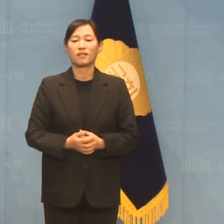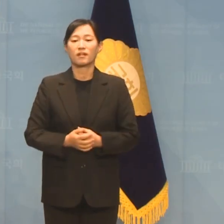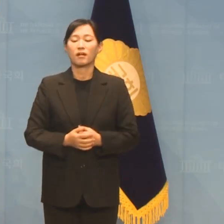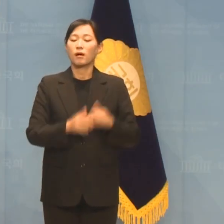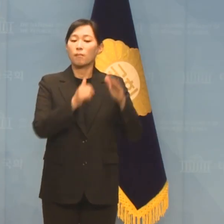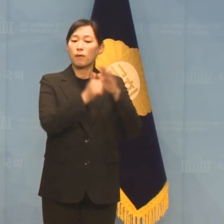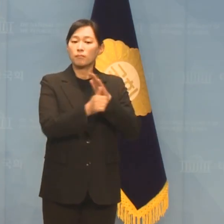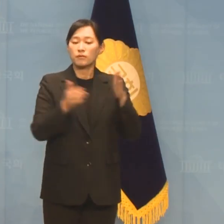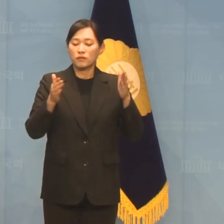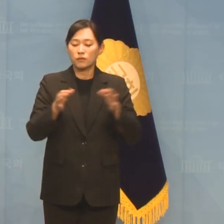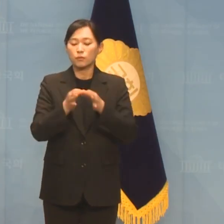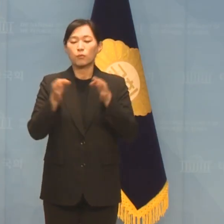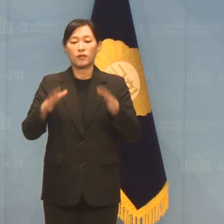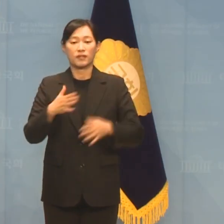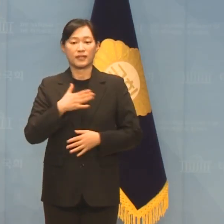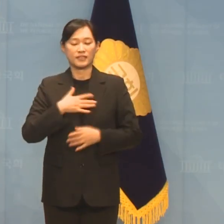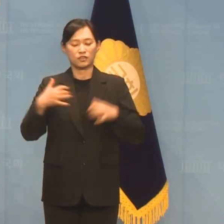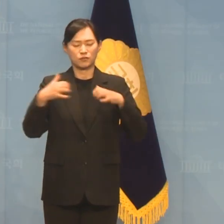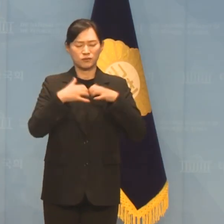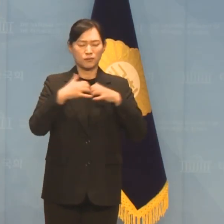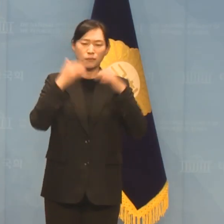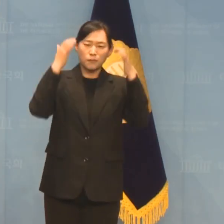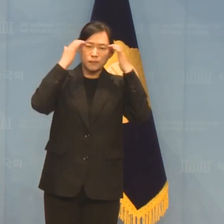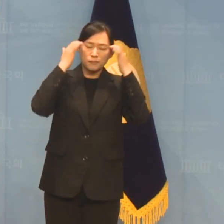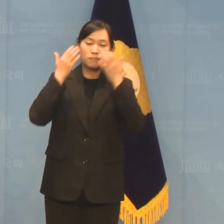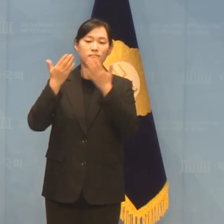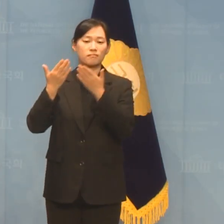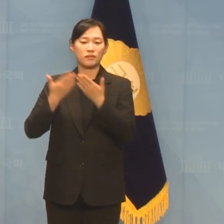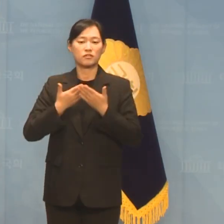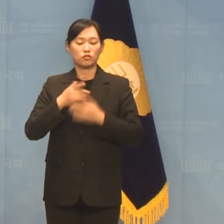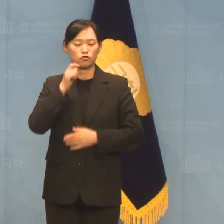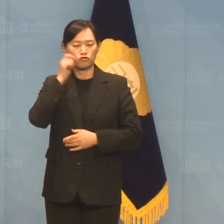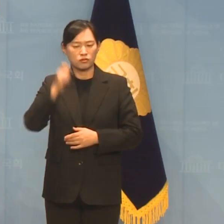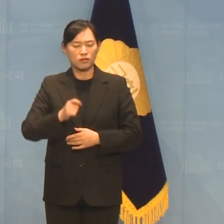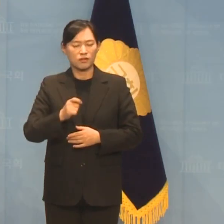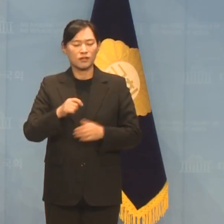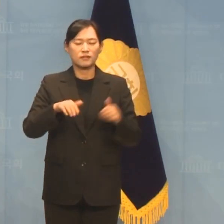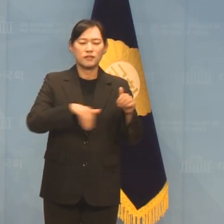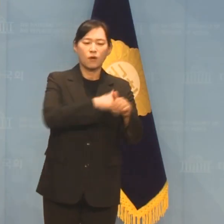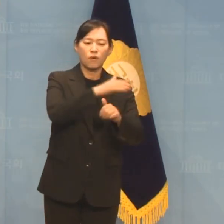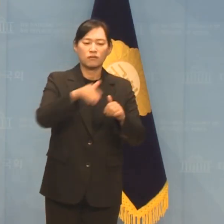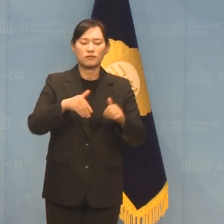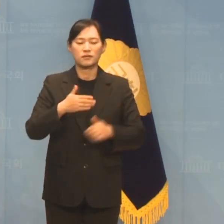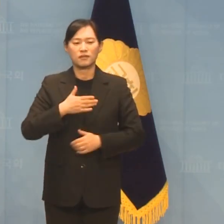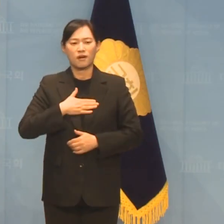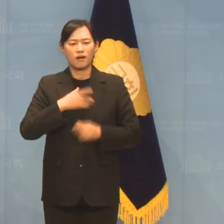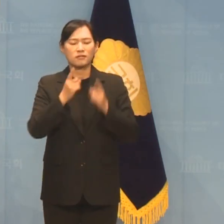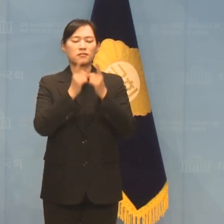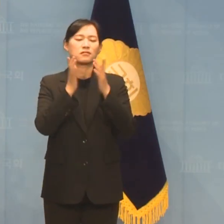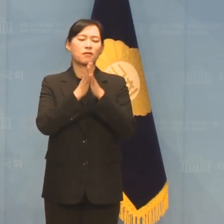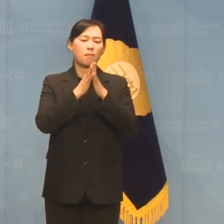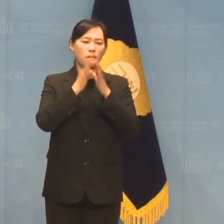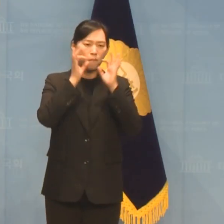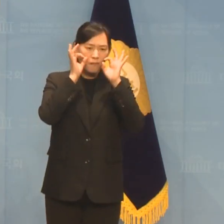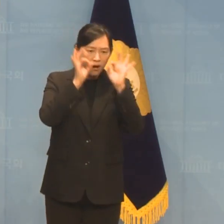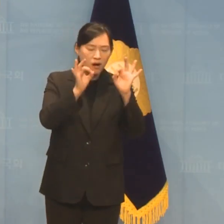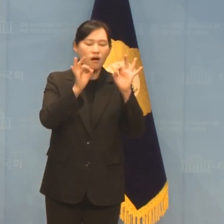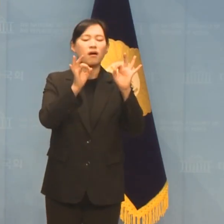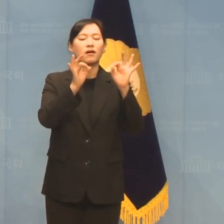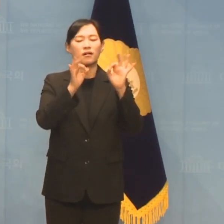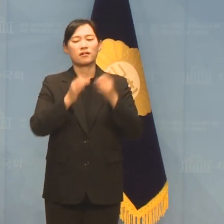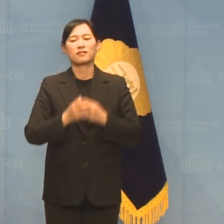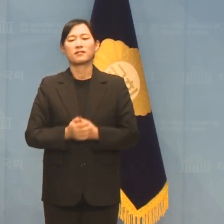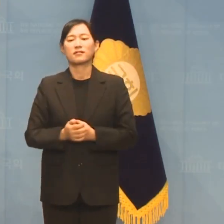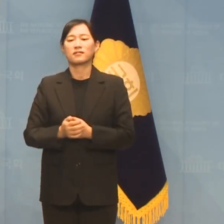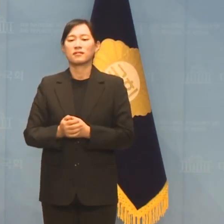방문 기간 중 저는 전쟁으로 고통받고 있는 우크라이나의 실상을 제 두 눈으로 직접 목격하고